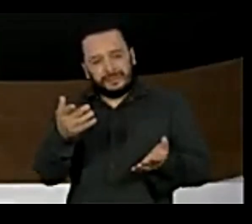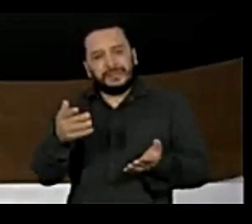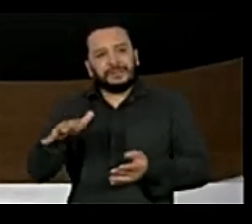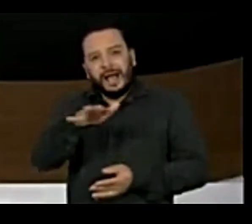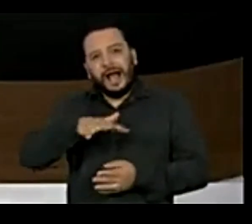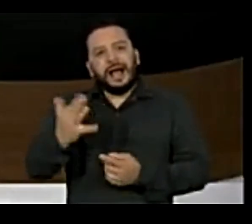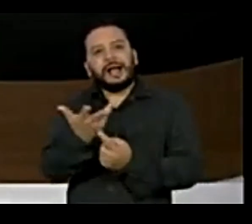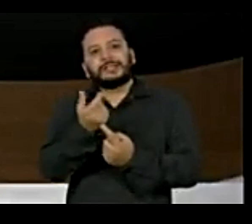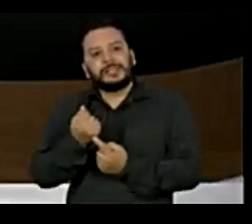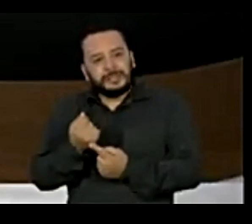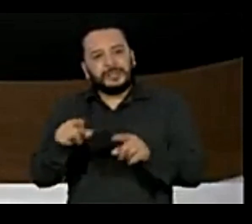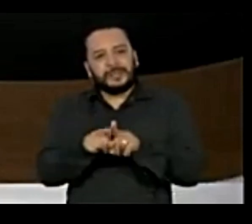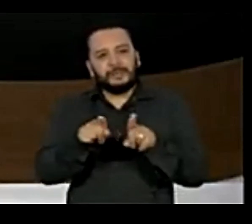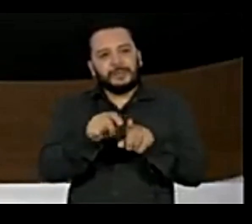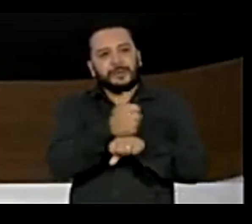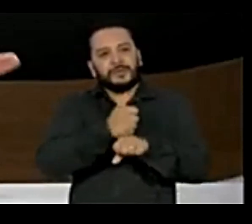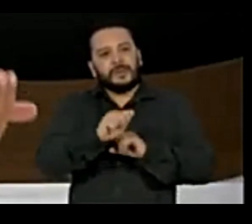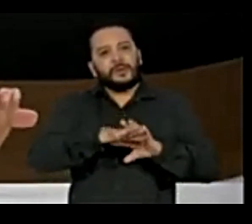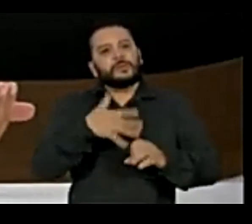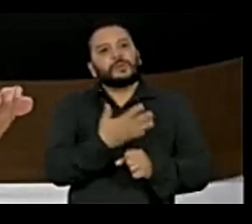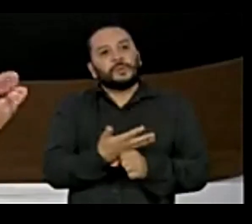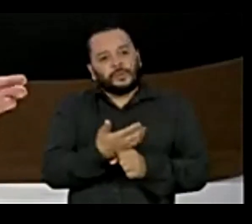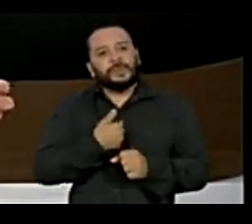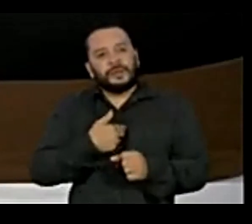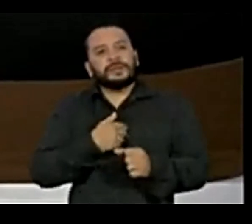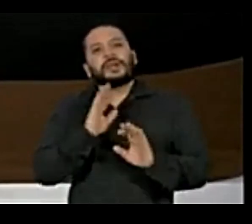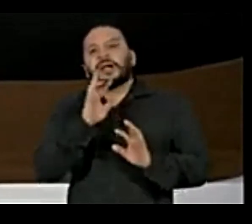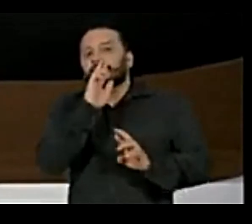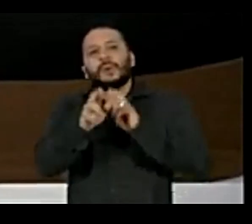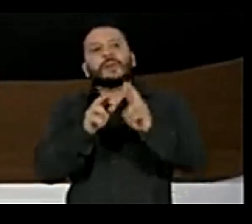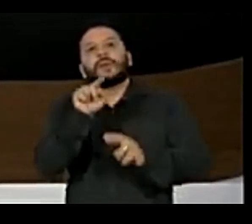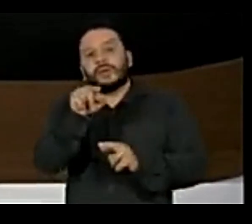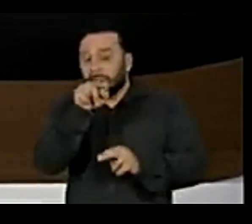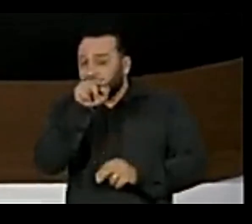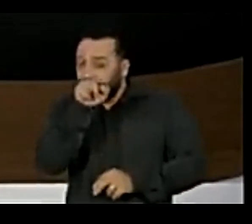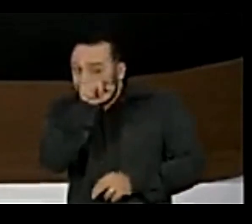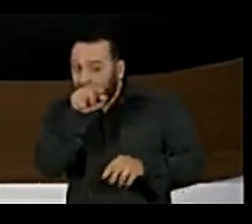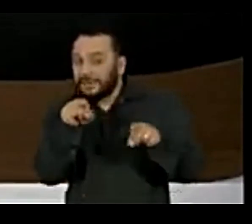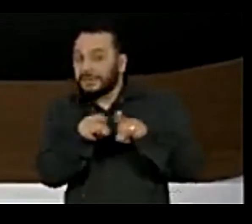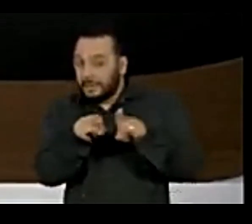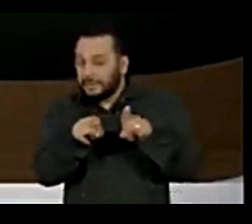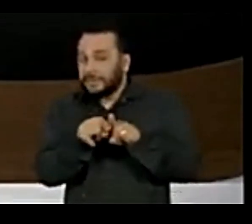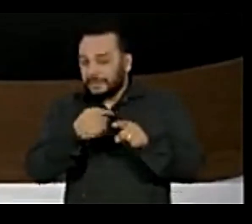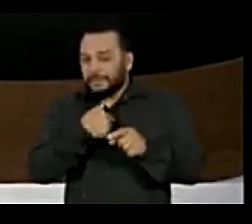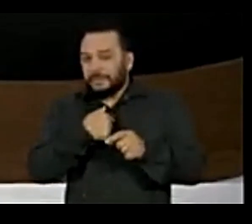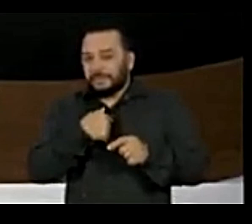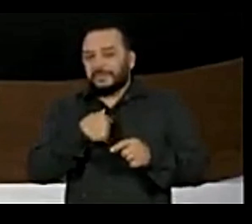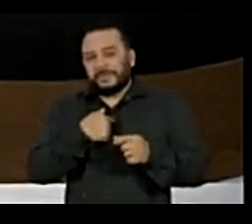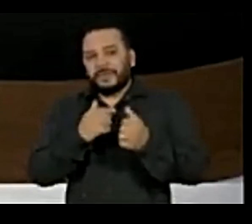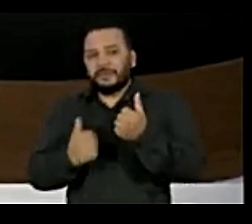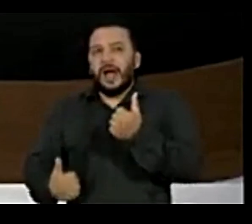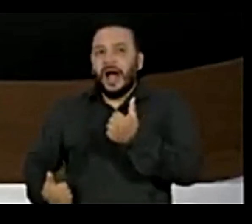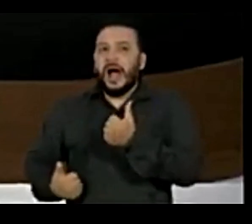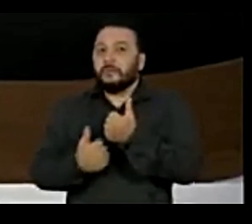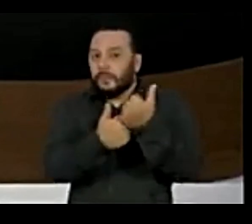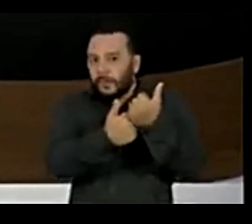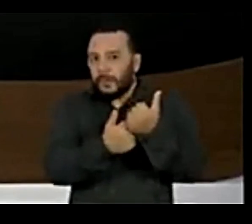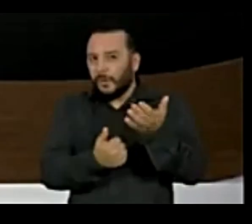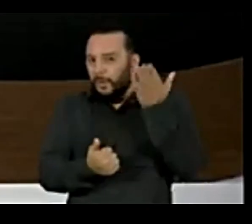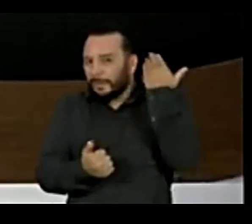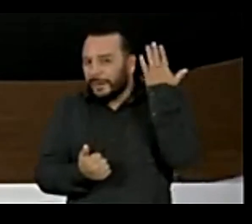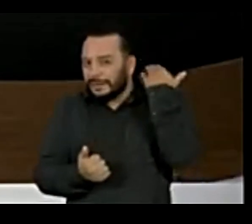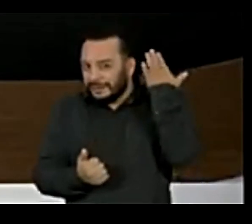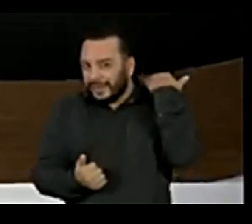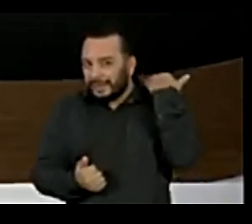e se você faz um meia-culpa por ter, de alguma maneira, colaborado com esse clima que levou à eleição do Bolsonaro lá